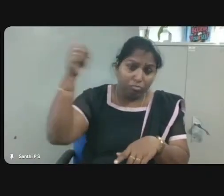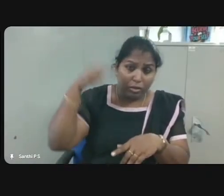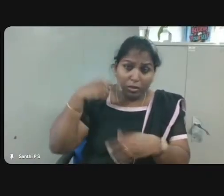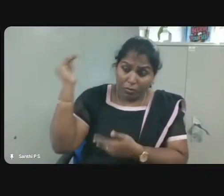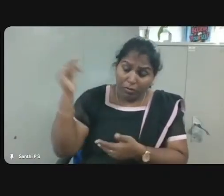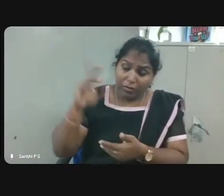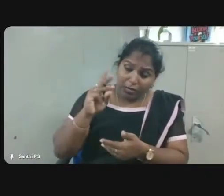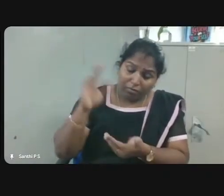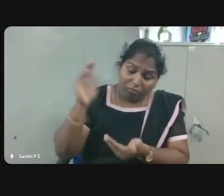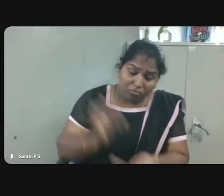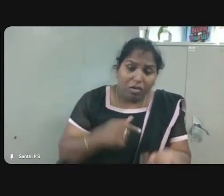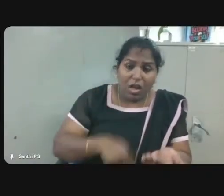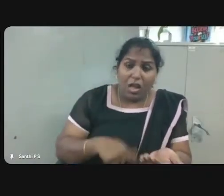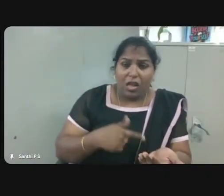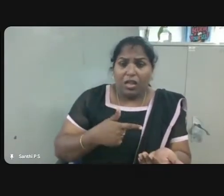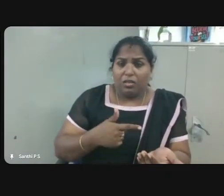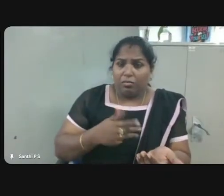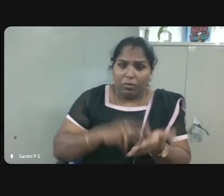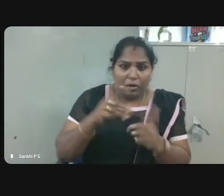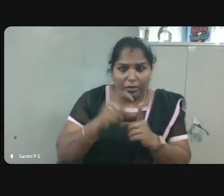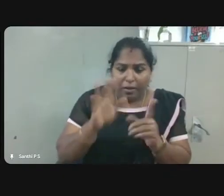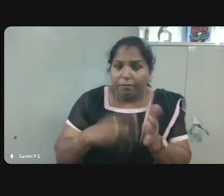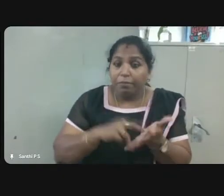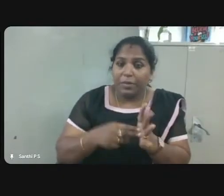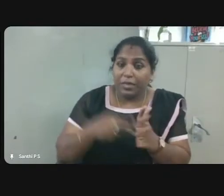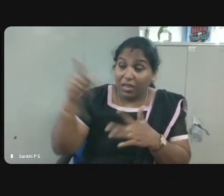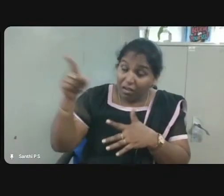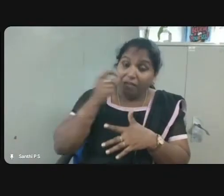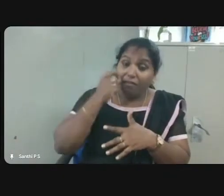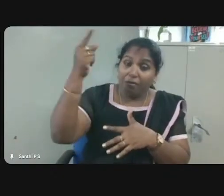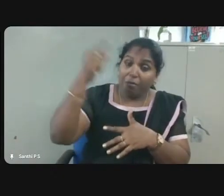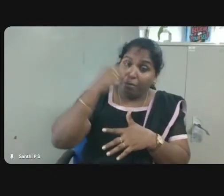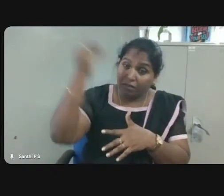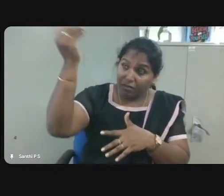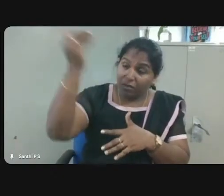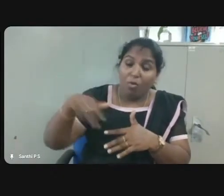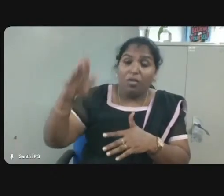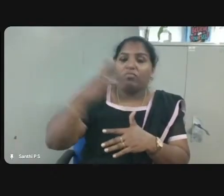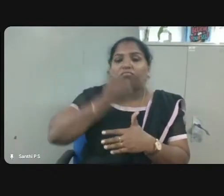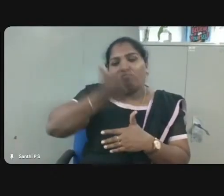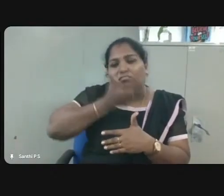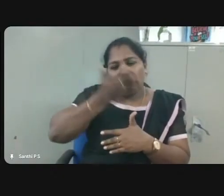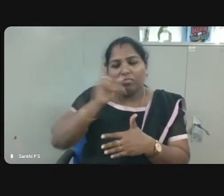കുഞ്ഞുങ്ങളെ കൂടുതലും പരിചരിക്കാൻ പോകുന്നത്. അപ്പൊ അവരെ ഈ ഒരു അസുഖത്തിന്റെ ഭാഗമായിട്ട് ഇവരെ ഇതെല്ലാം പഠിപ്പിച്ചു കൊടുക്കുകയും